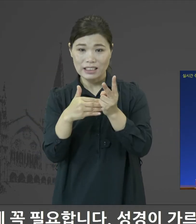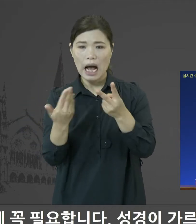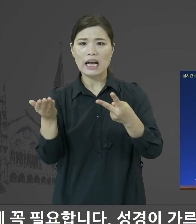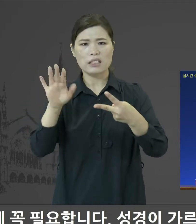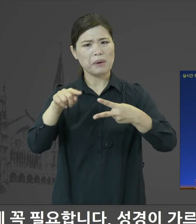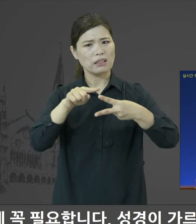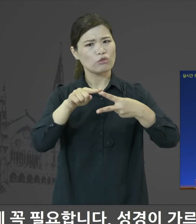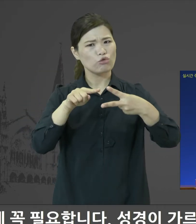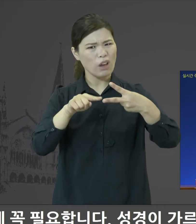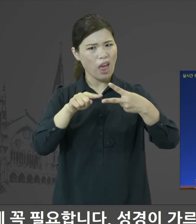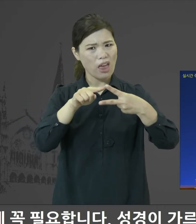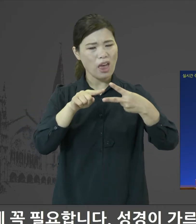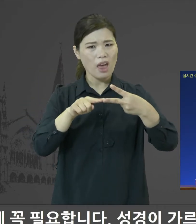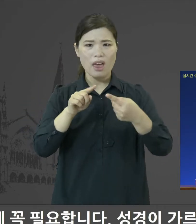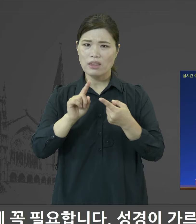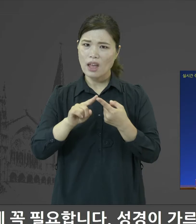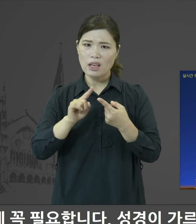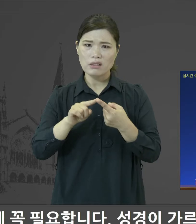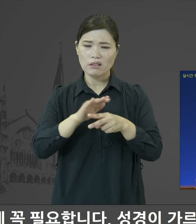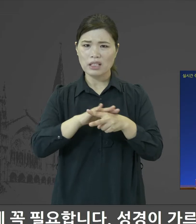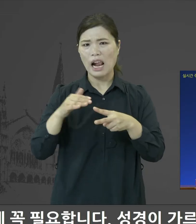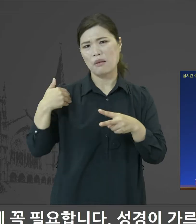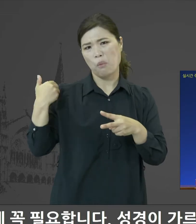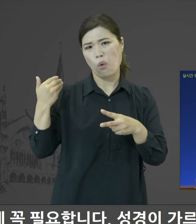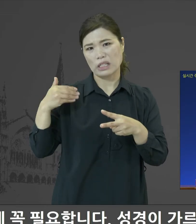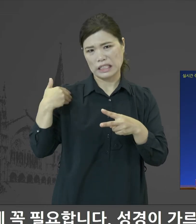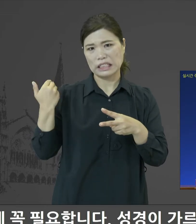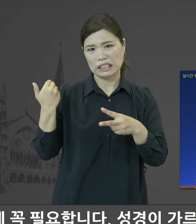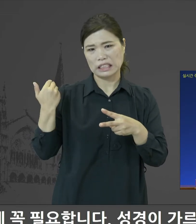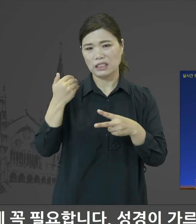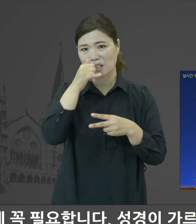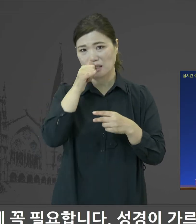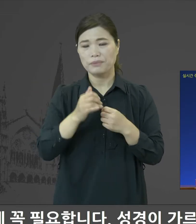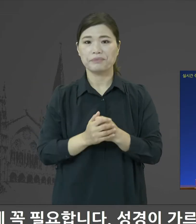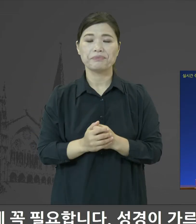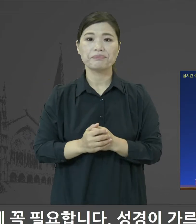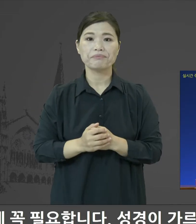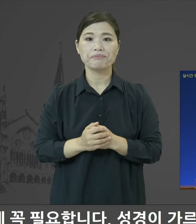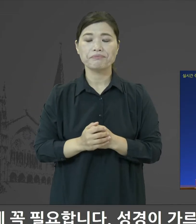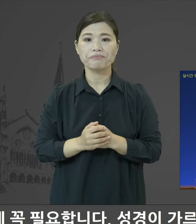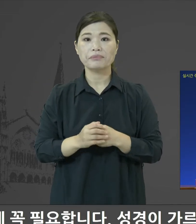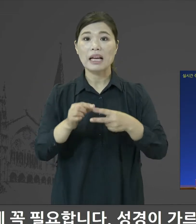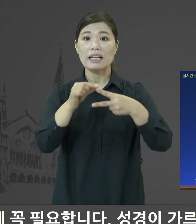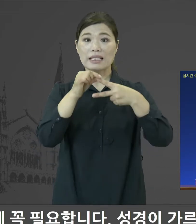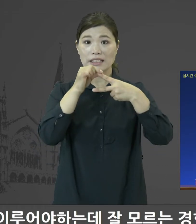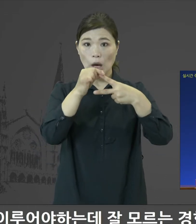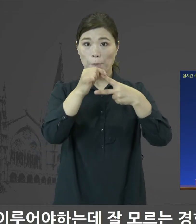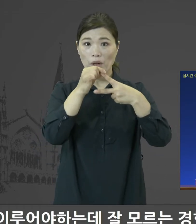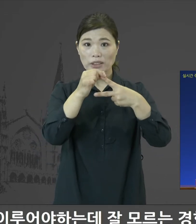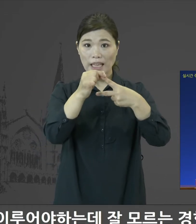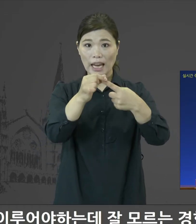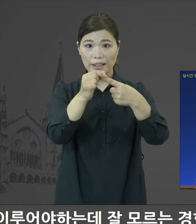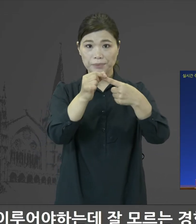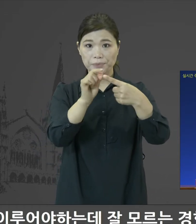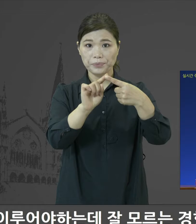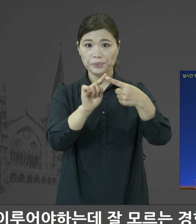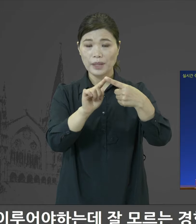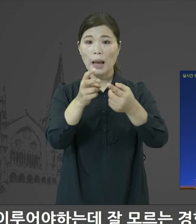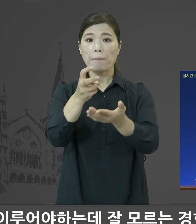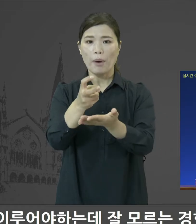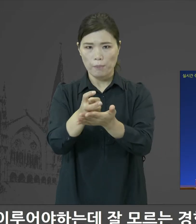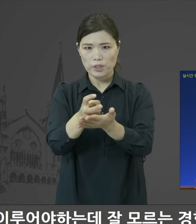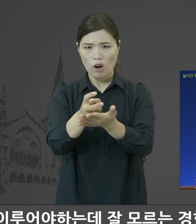이 두 가지 측면에 대해서 잘 모르는 경향이 있습니다. 첫 번째는